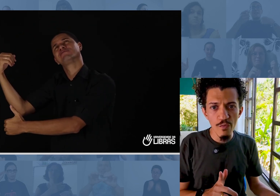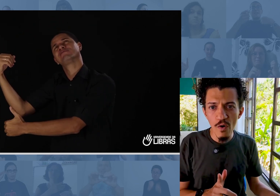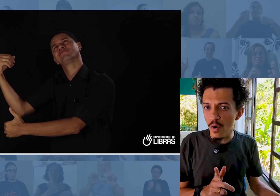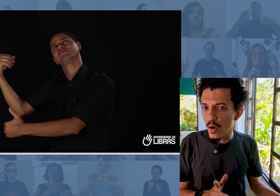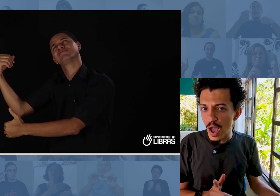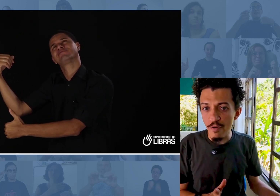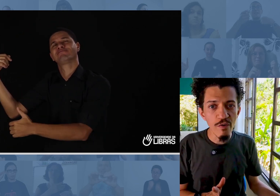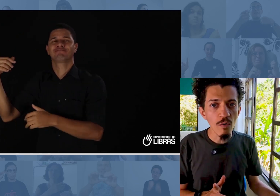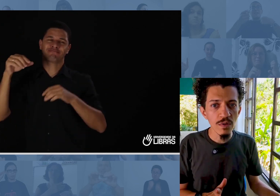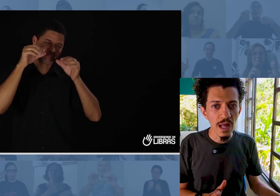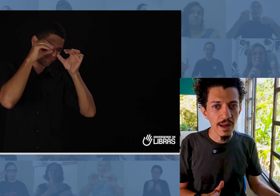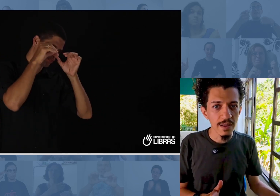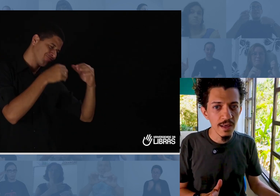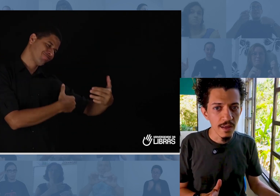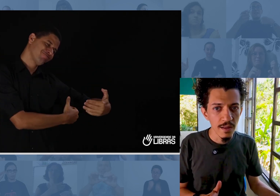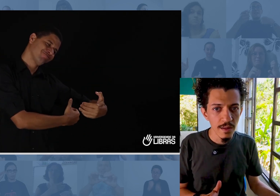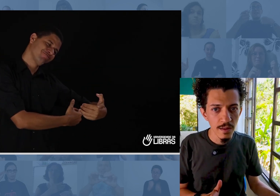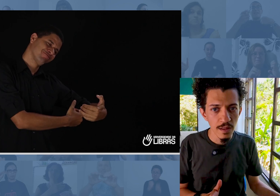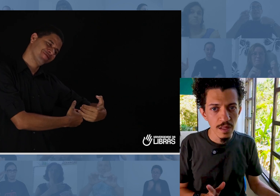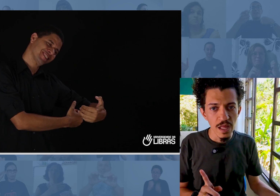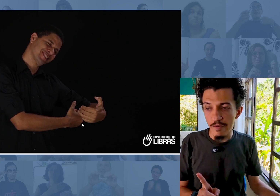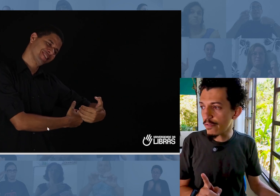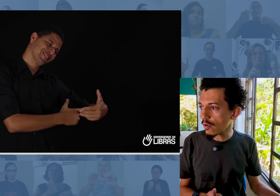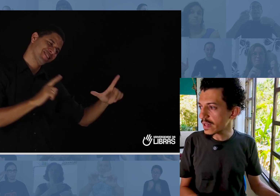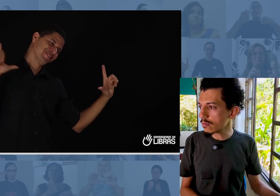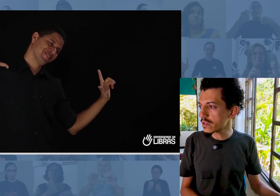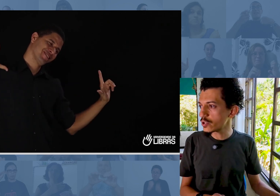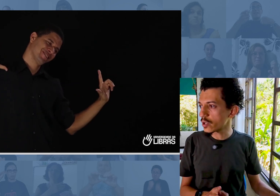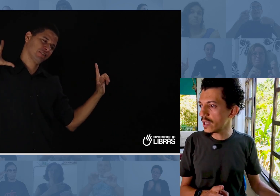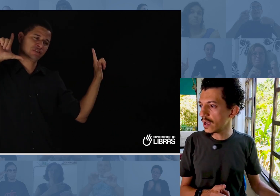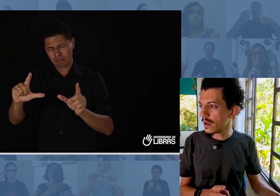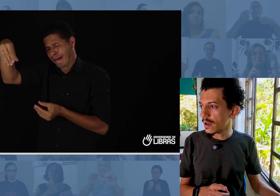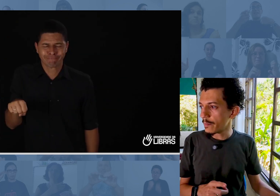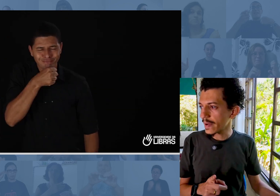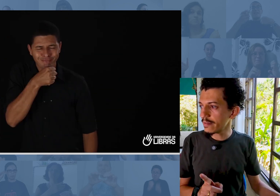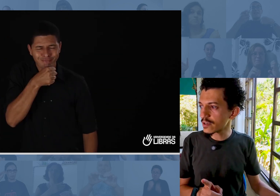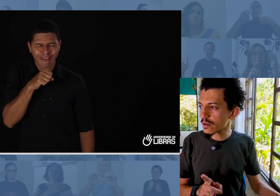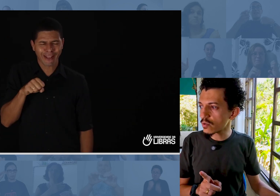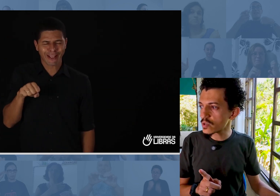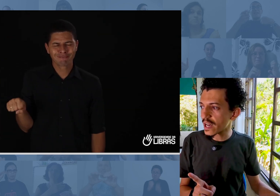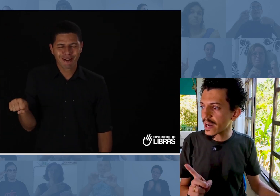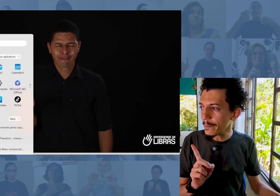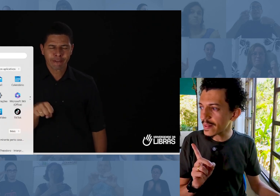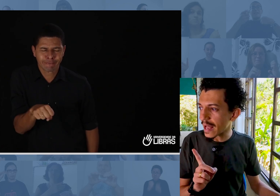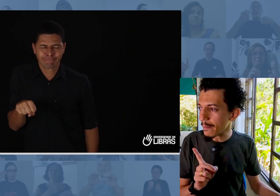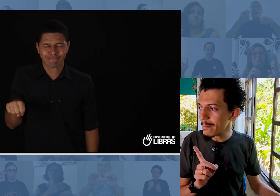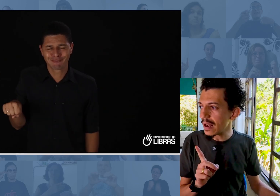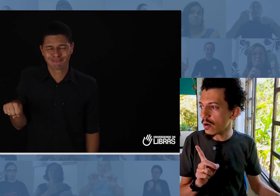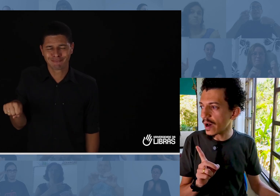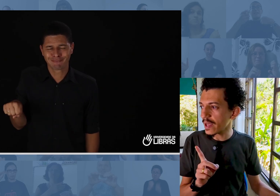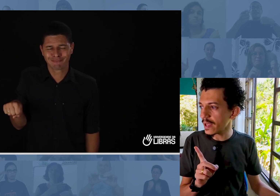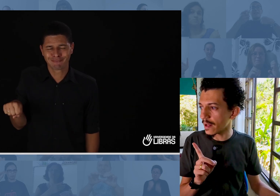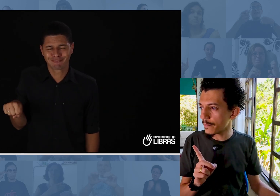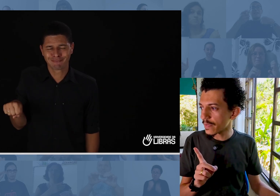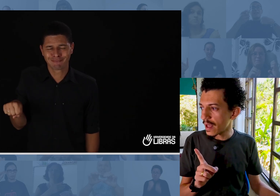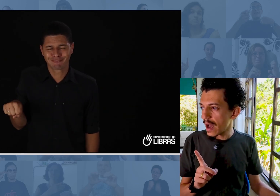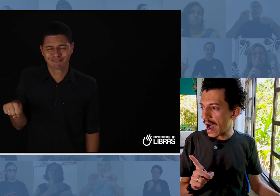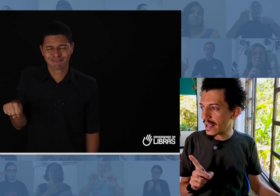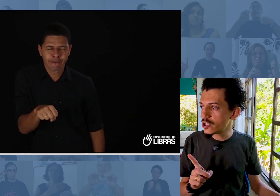abraçada comigo. Oh, que... Vou voltar um trecho aqui para que você consiga captar melhor ainda a